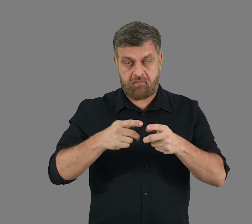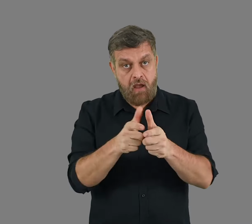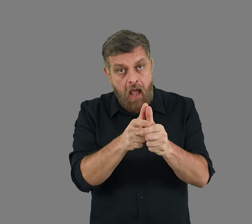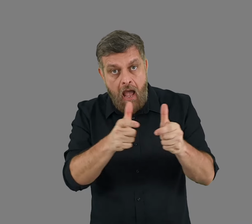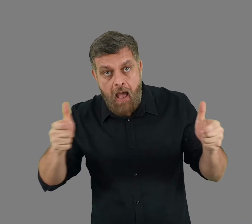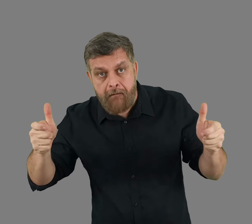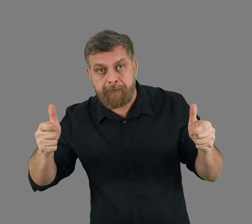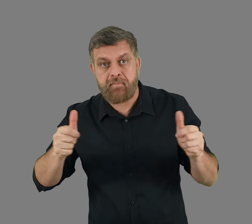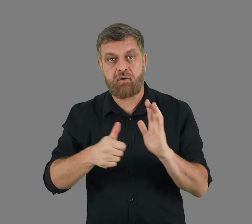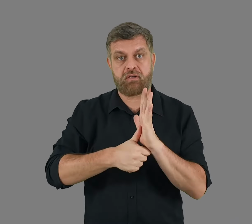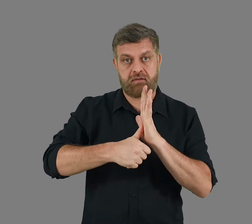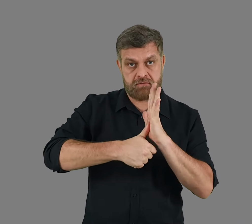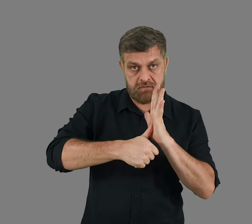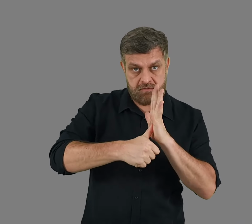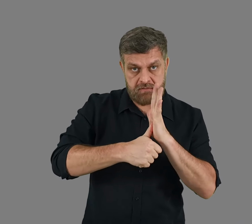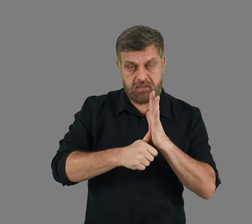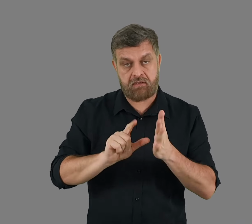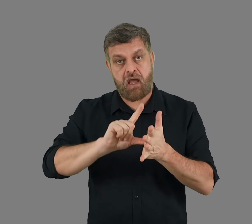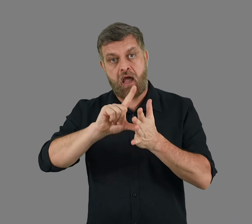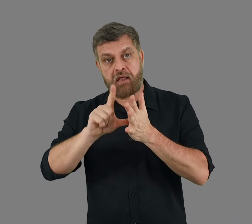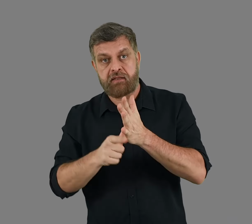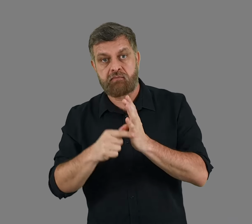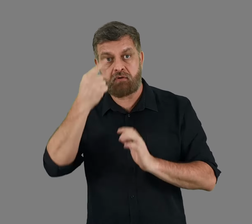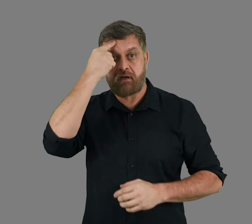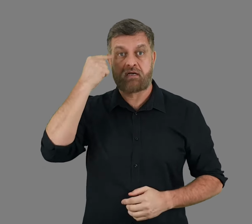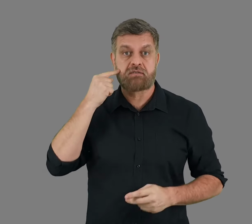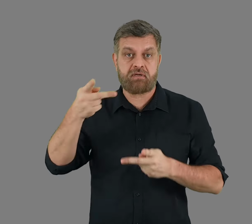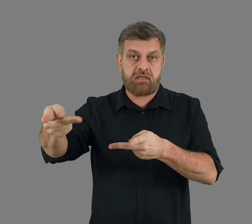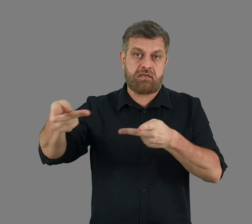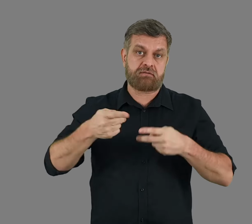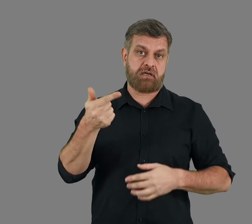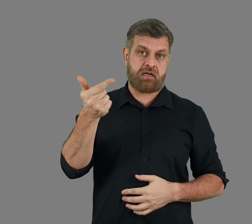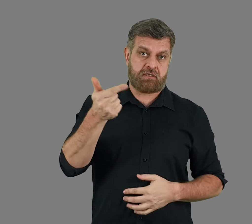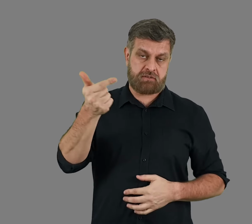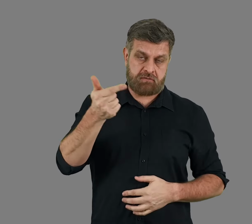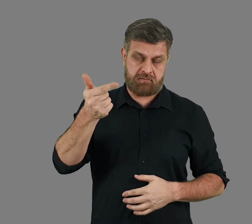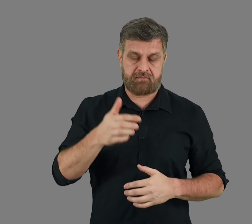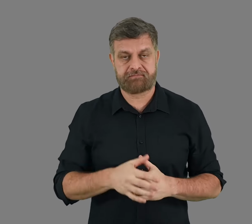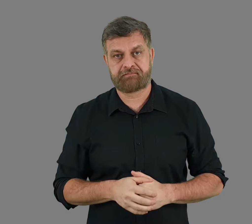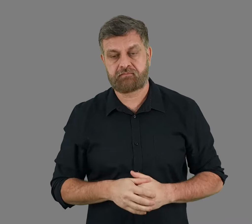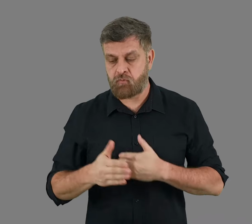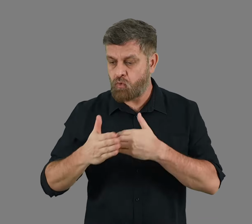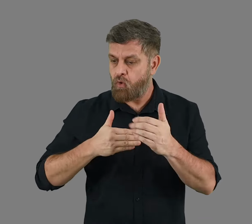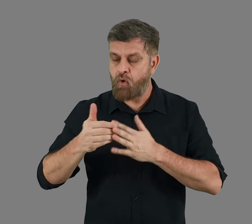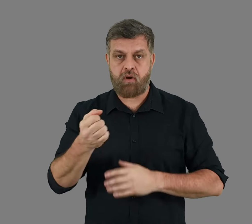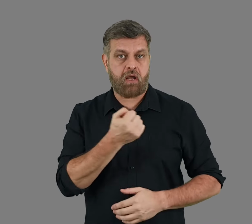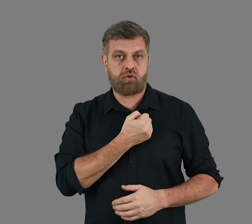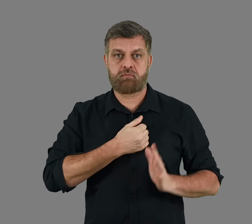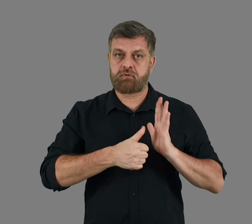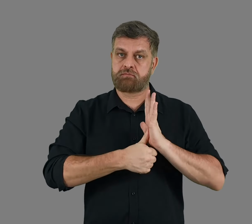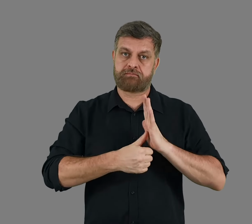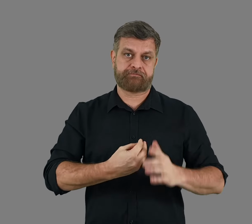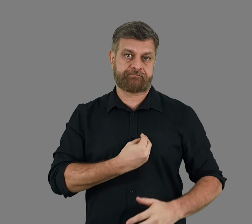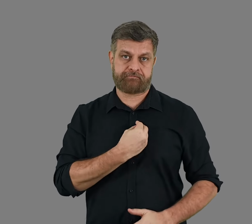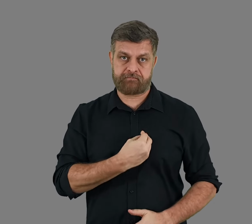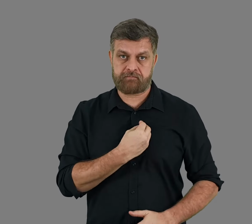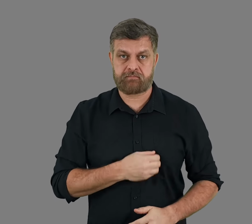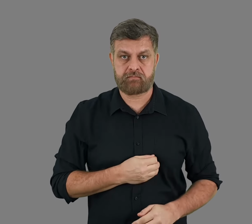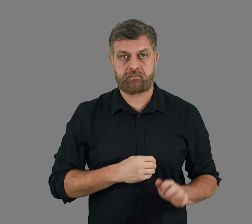dos associados e em segunda chamada meia hora após a primeira, com qualquer número de associados. Parágrafo único.